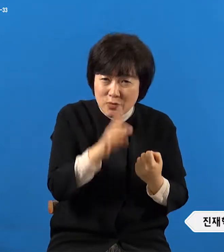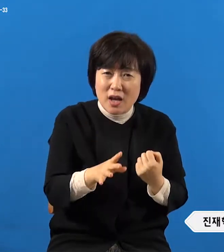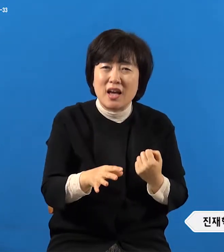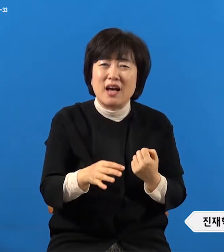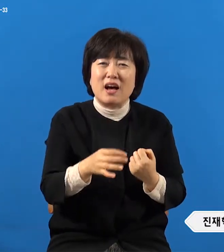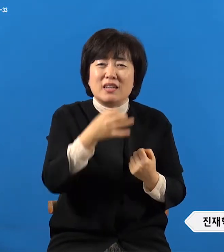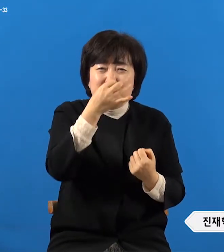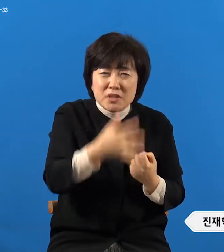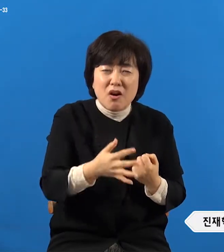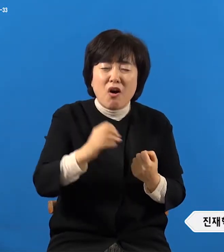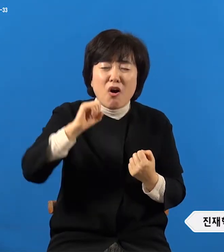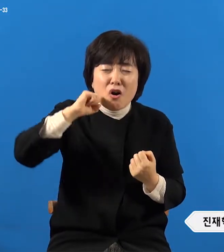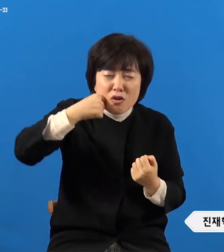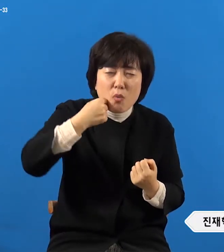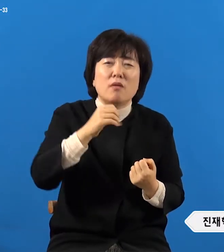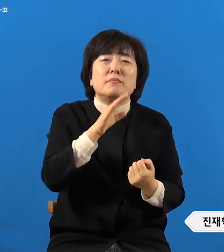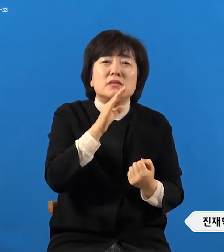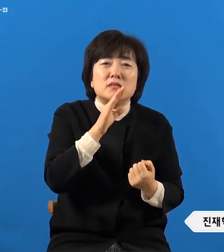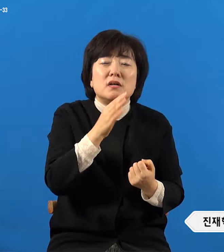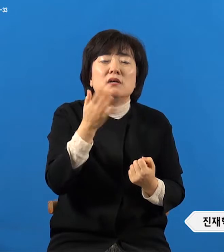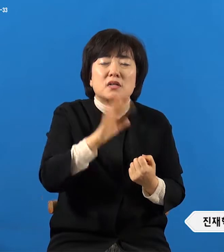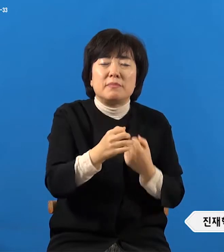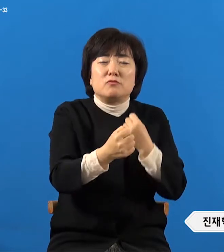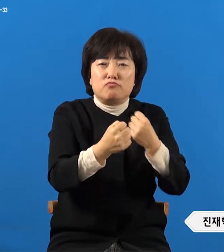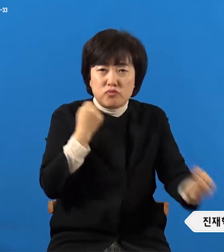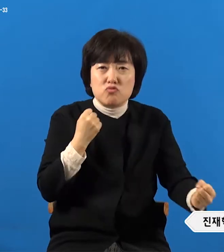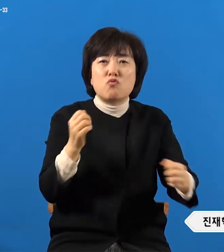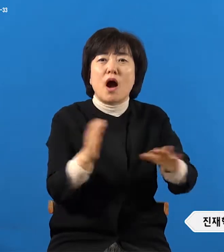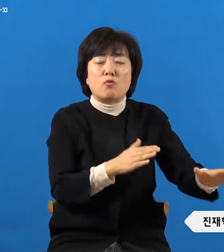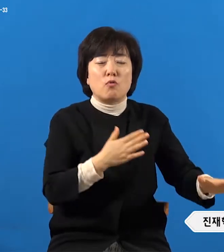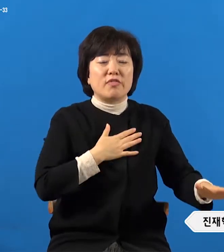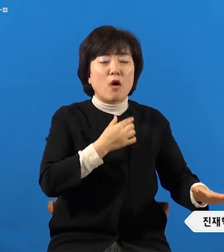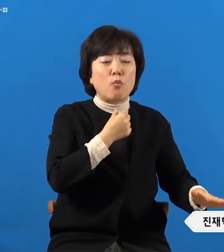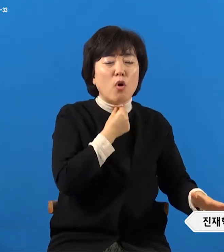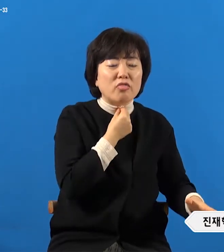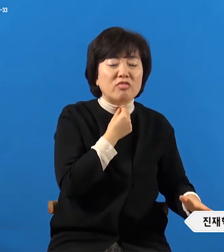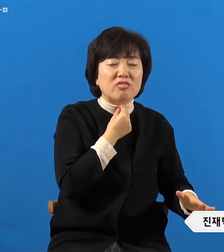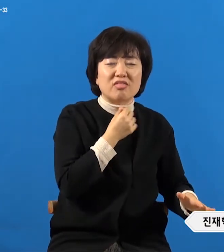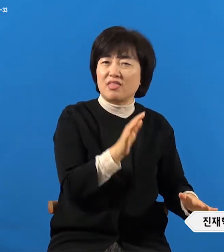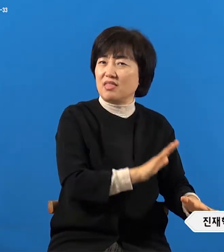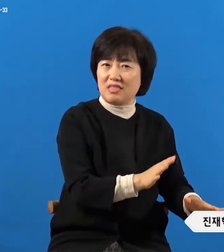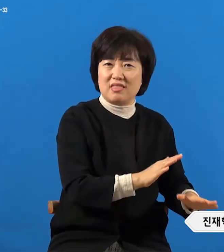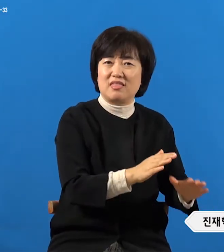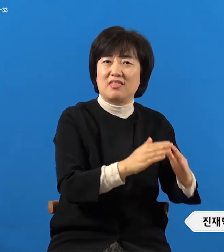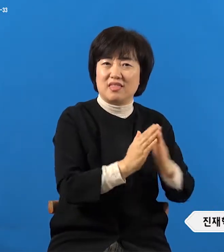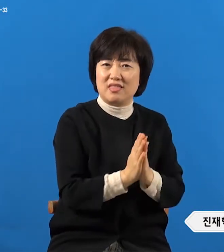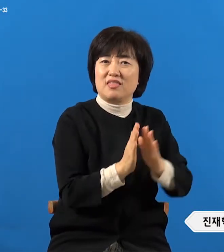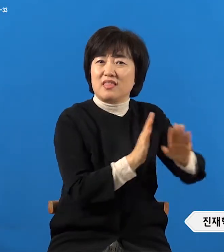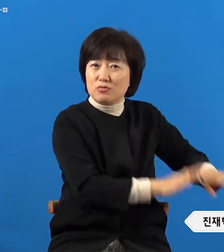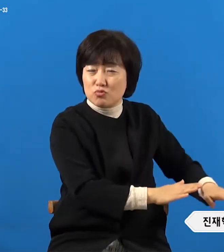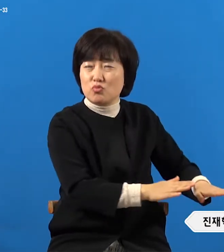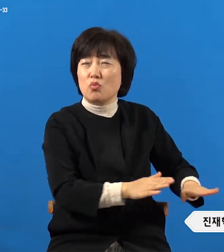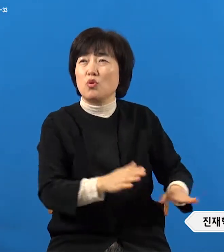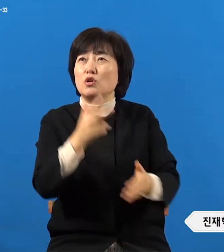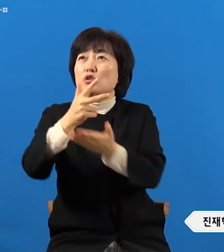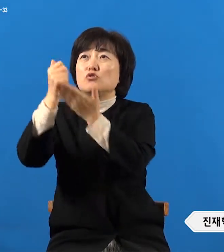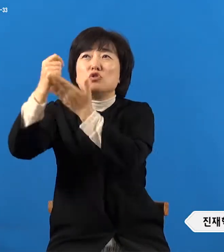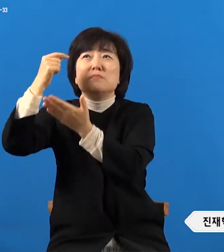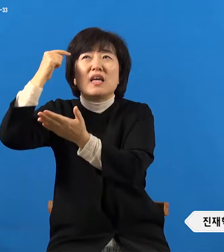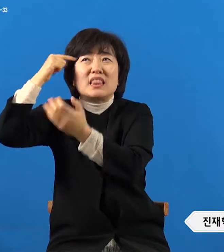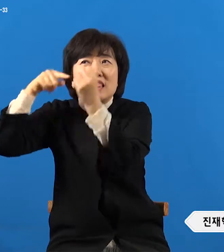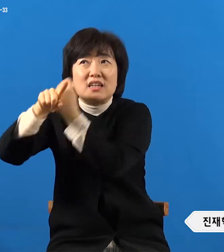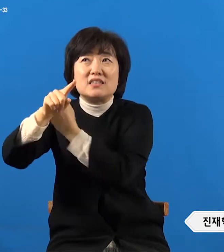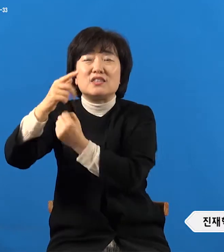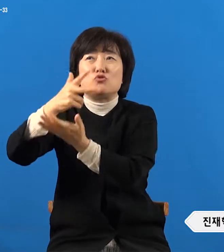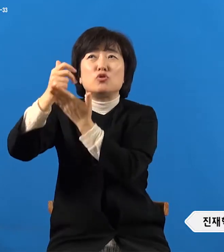있습니다. 그럼에도 불구하고 내가 원하는 것이 아니라 주님의 뜻이라면 주님의 뜻대로 순종하고 찾고